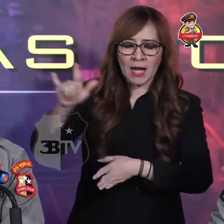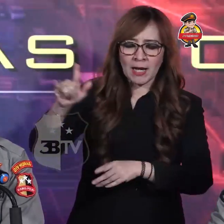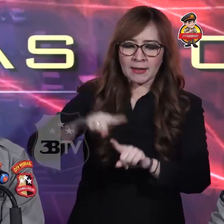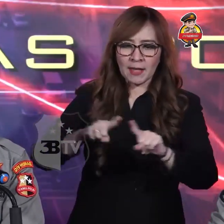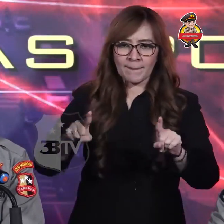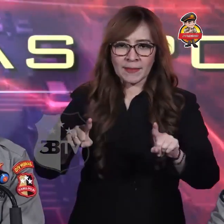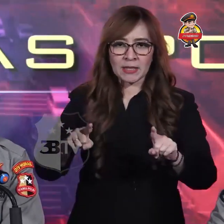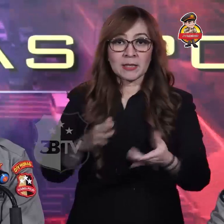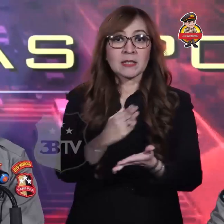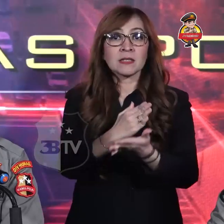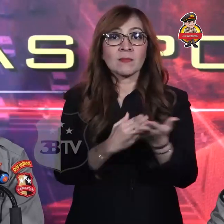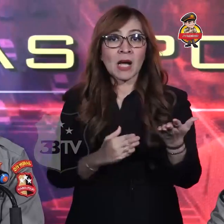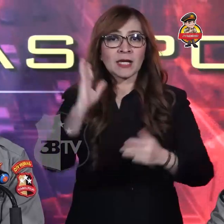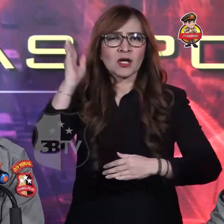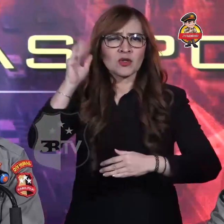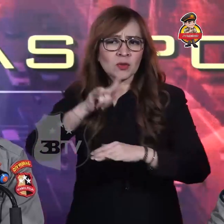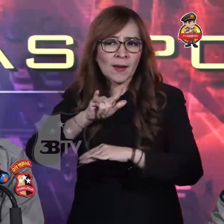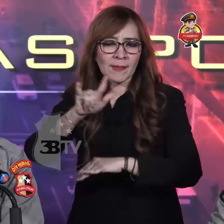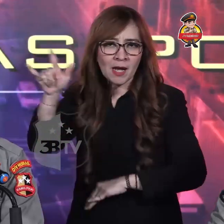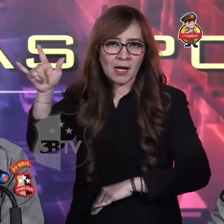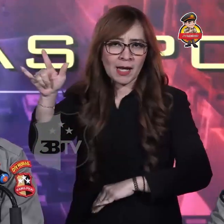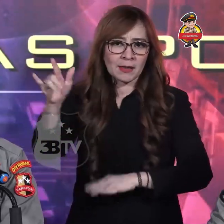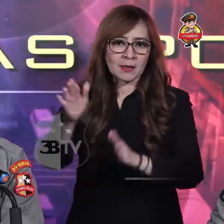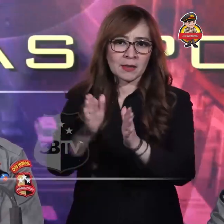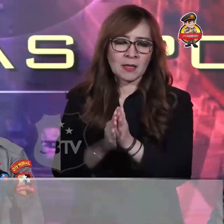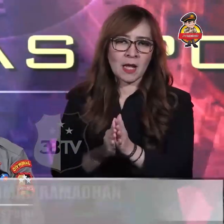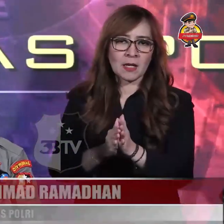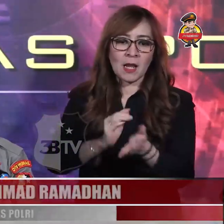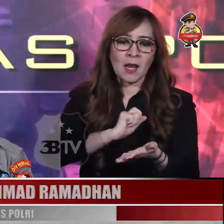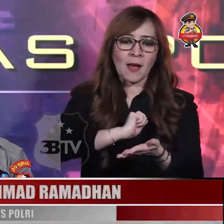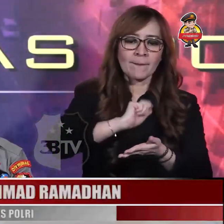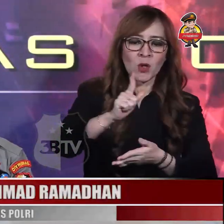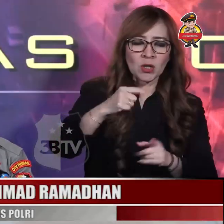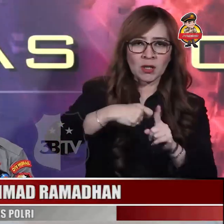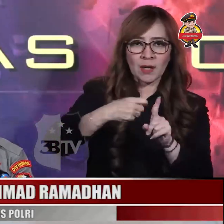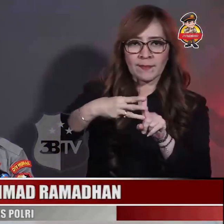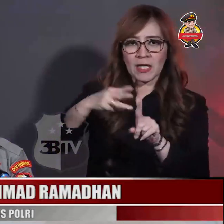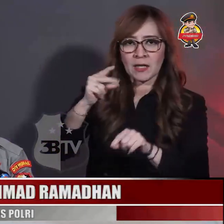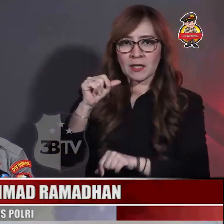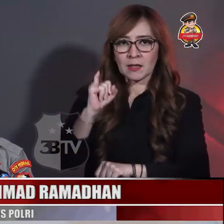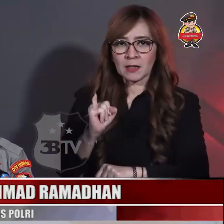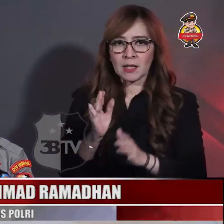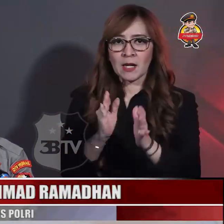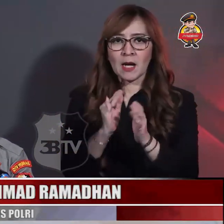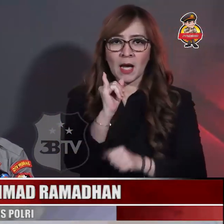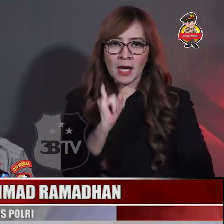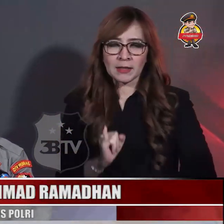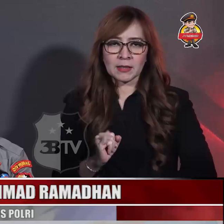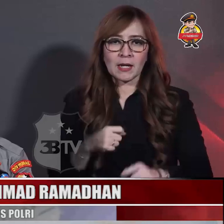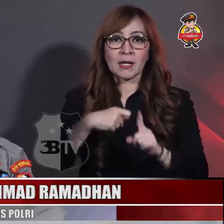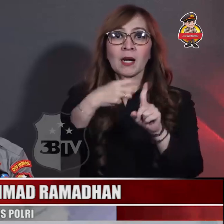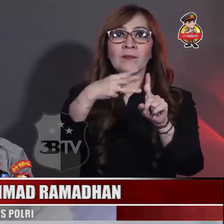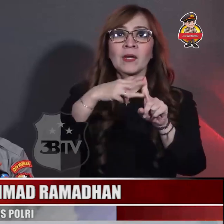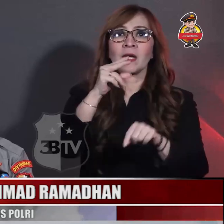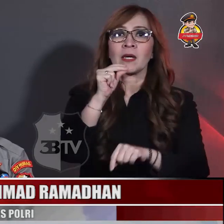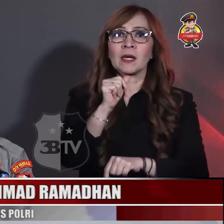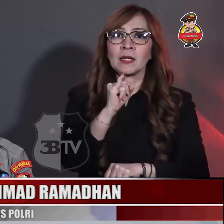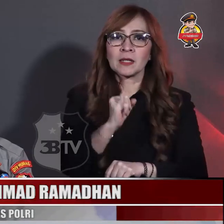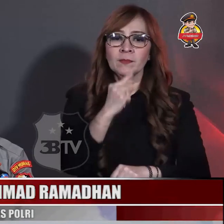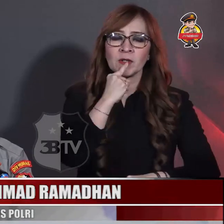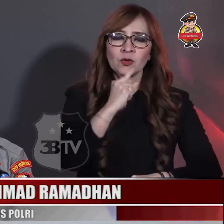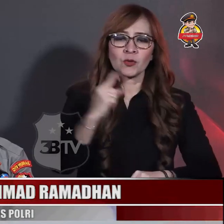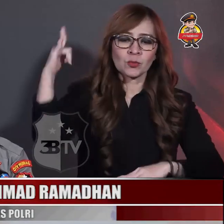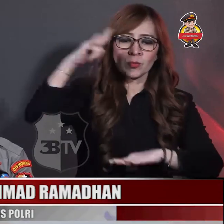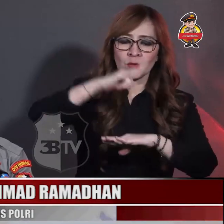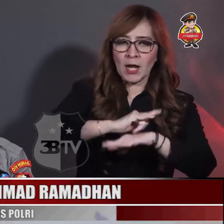terlantar, kemudian melapor ke KBRI, KBRI mengembalikan ke Indonesia dan sampai di